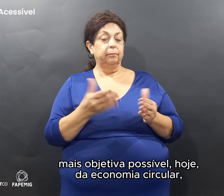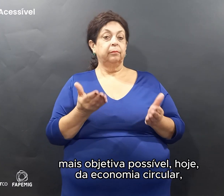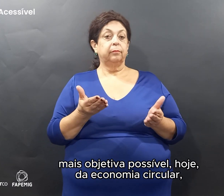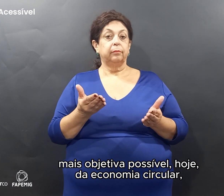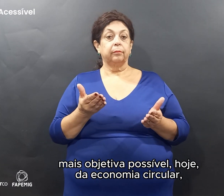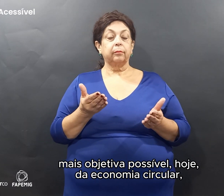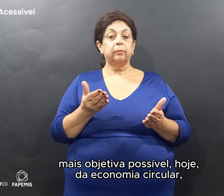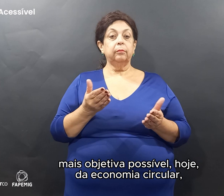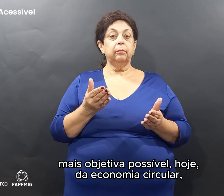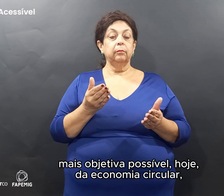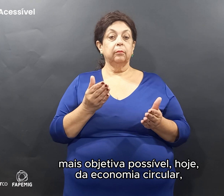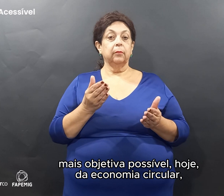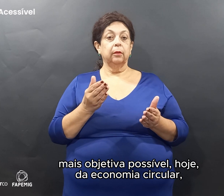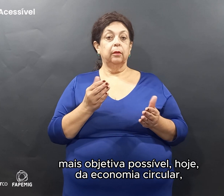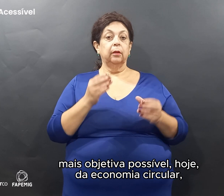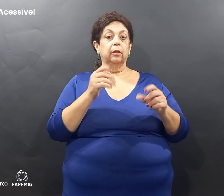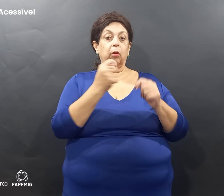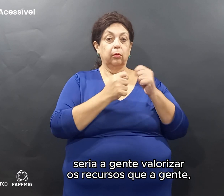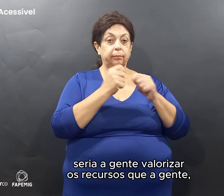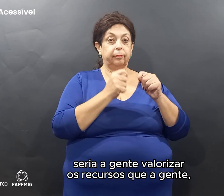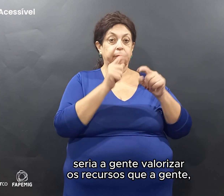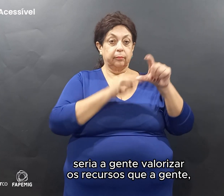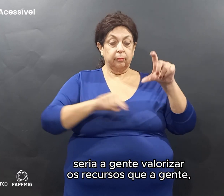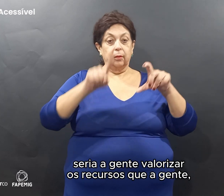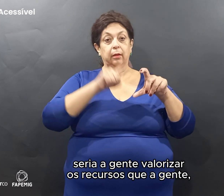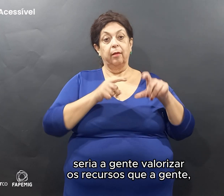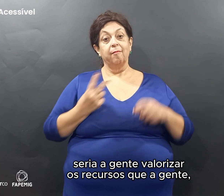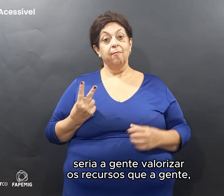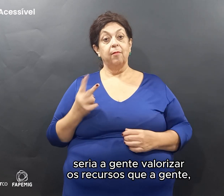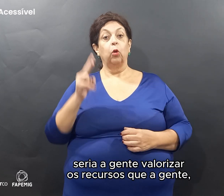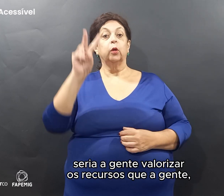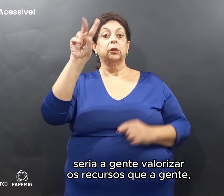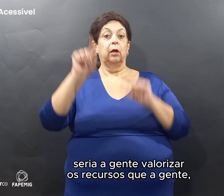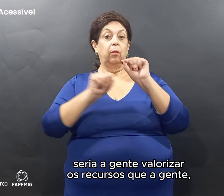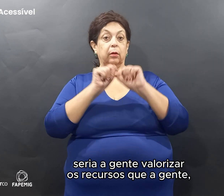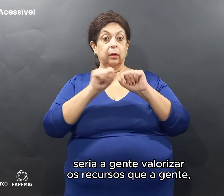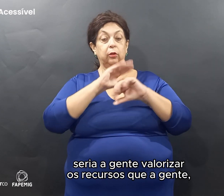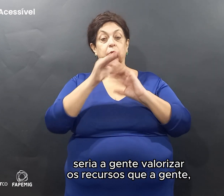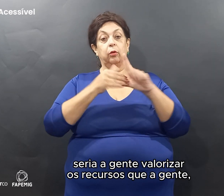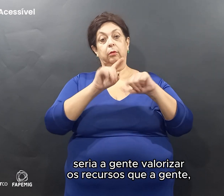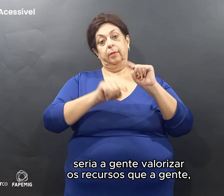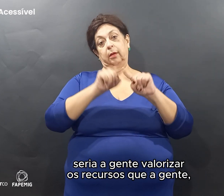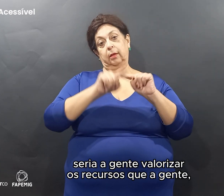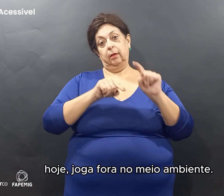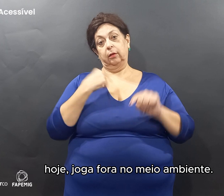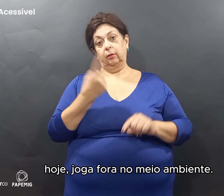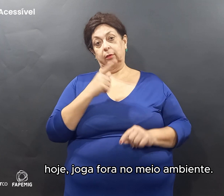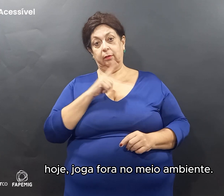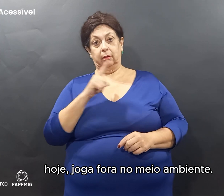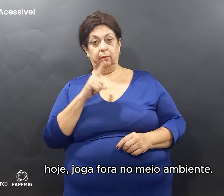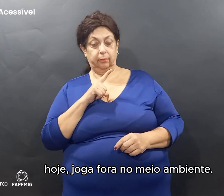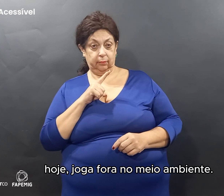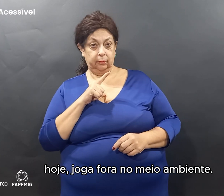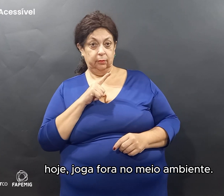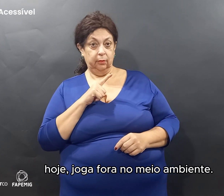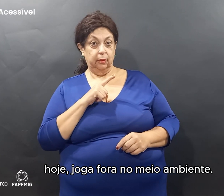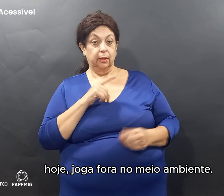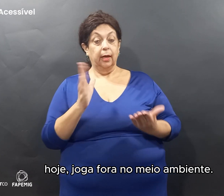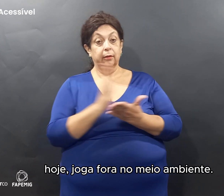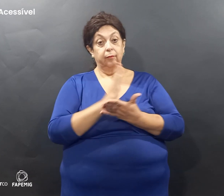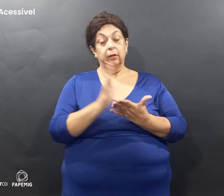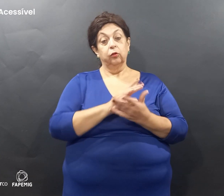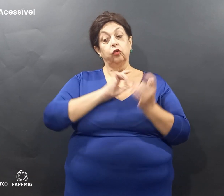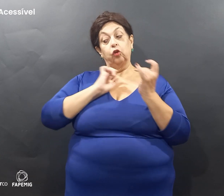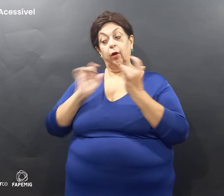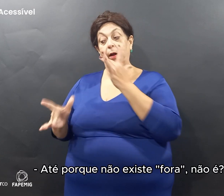possível hoje da economia circular, seria a gente valorizar os recursos que a gente hoje joga fora no meio